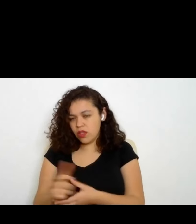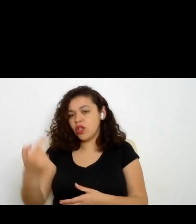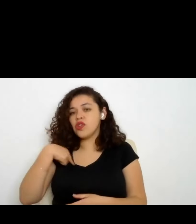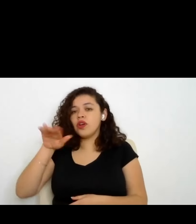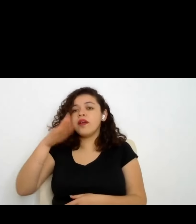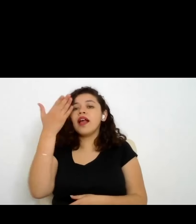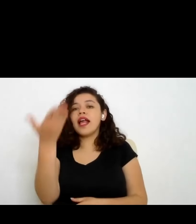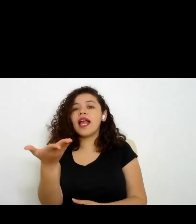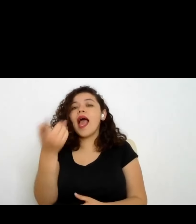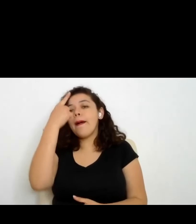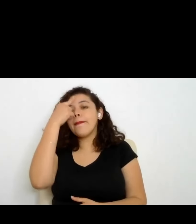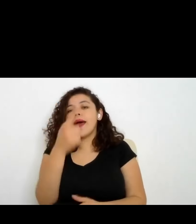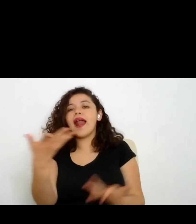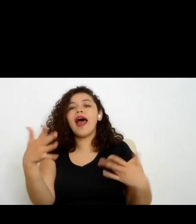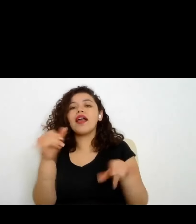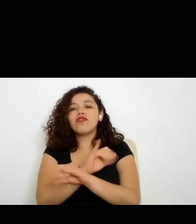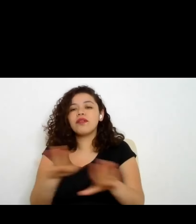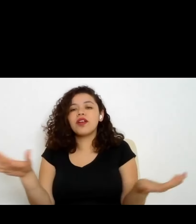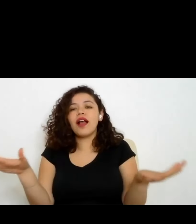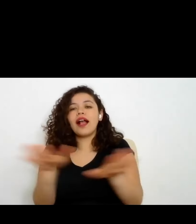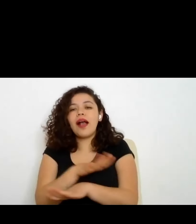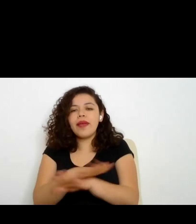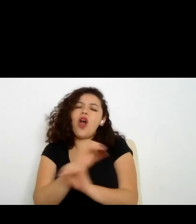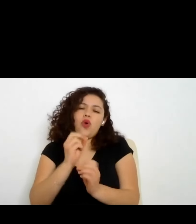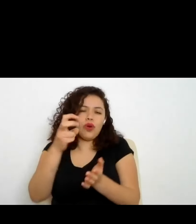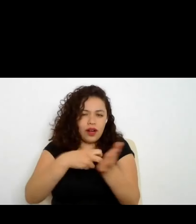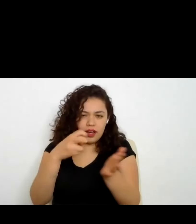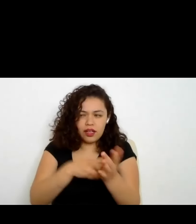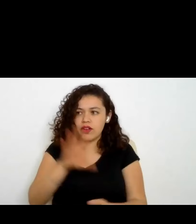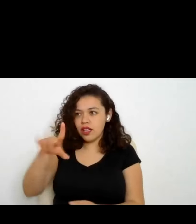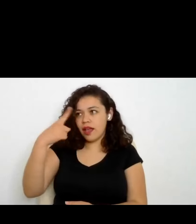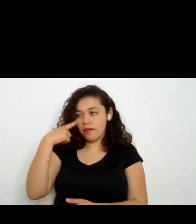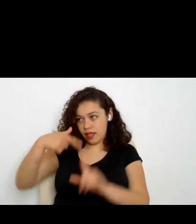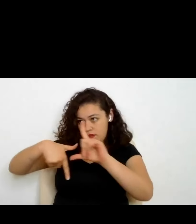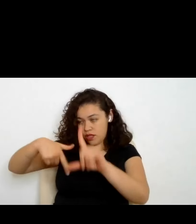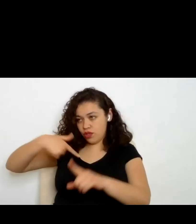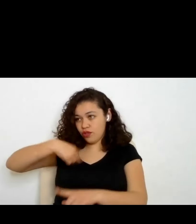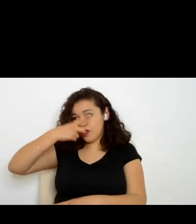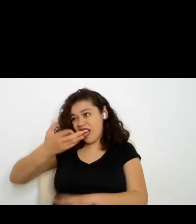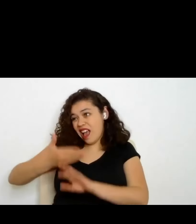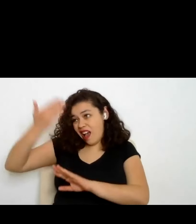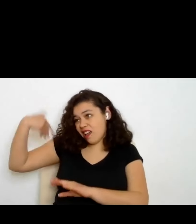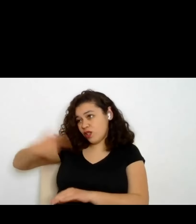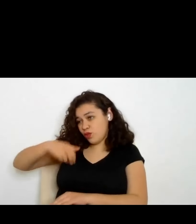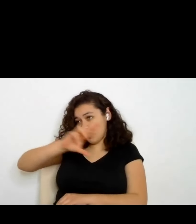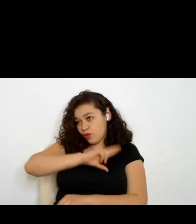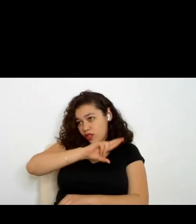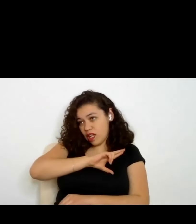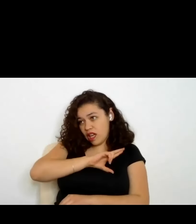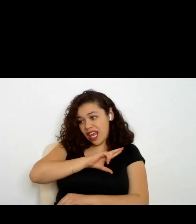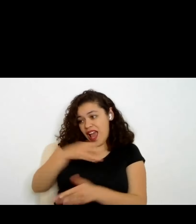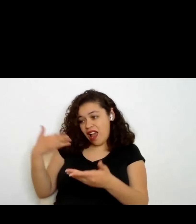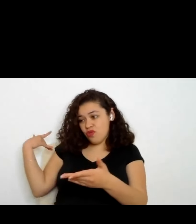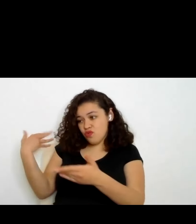solicitud de rectificación de datos y le digo a Liverpool, oye, es que yo te dije que era soltera, pero ya no soy soltera, soy